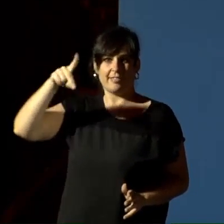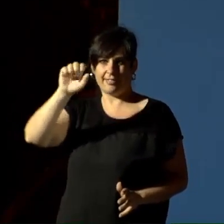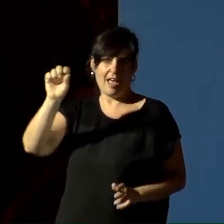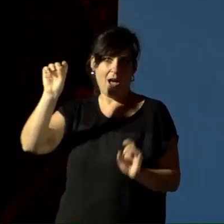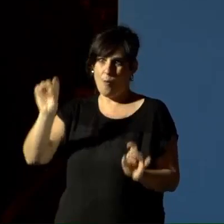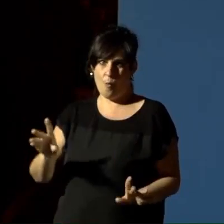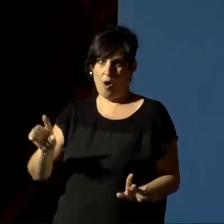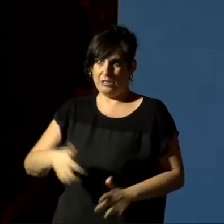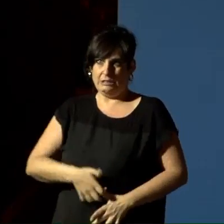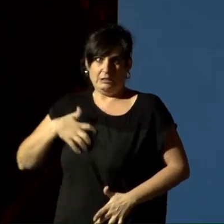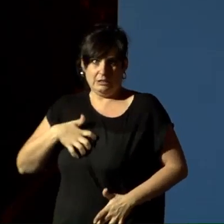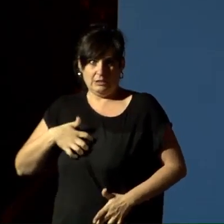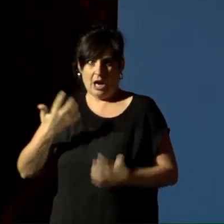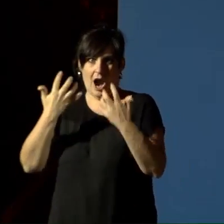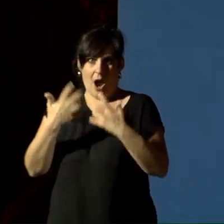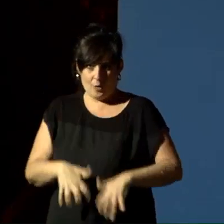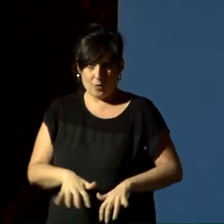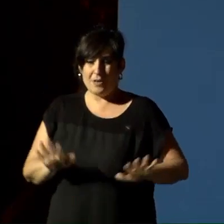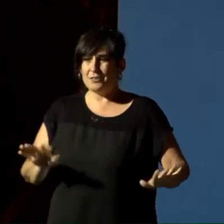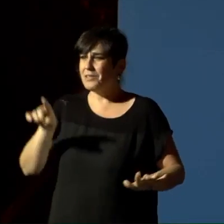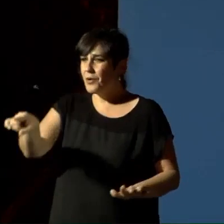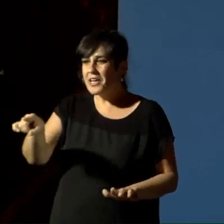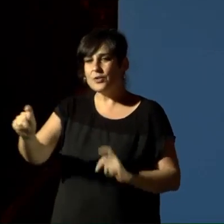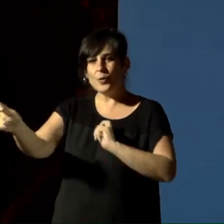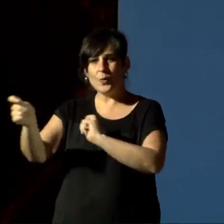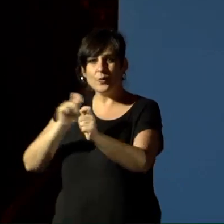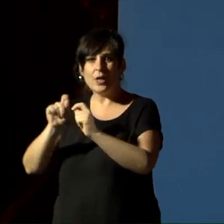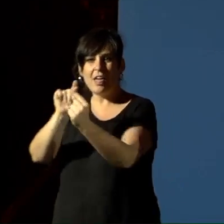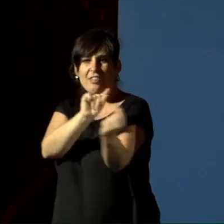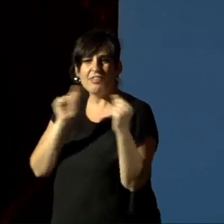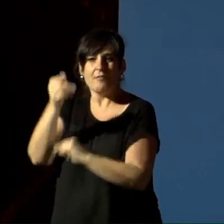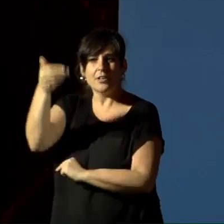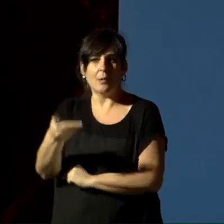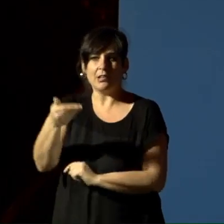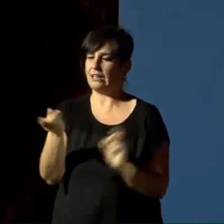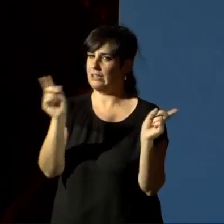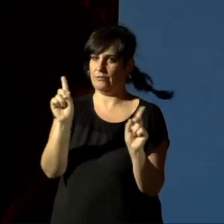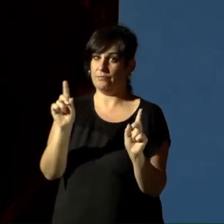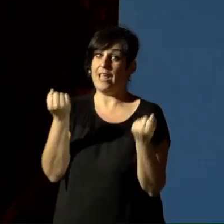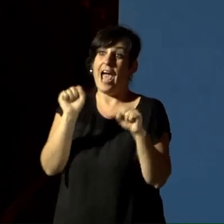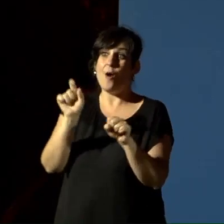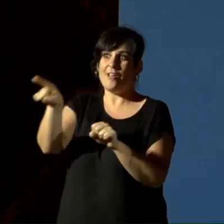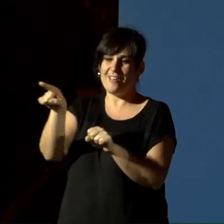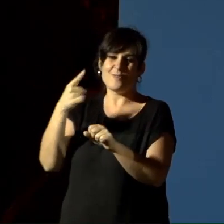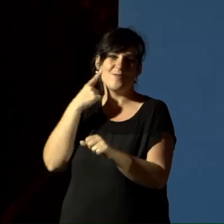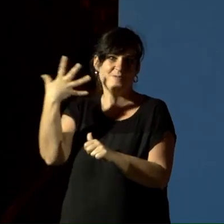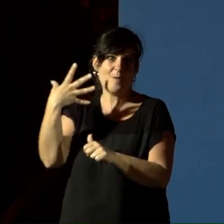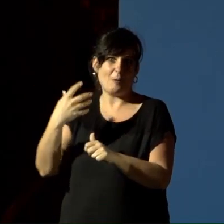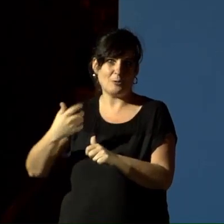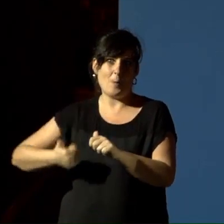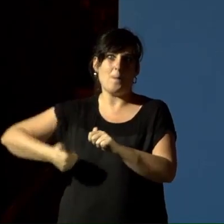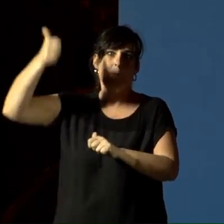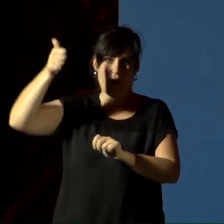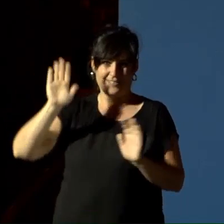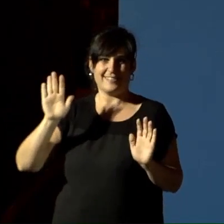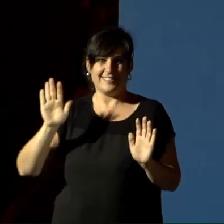non... Pero é que esas non son as tertulias importantes, aínda que a xente que sai aí vai se facendo moi famosa. As